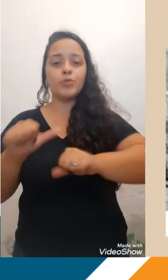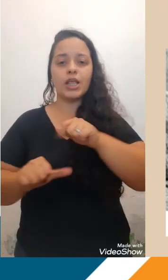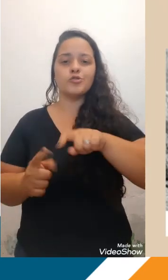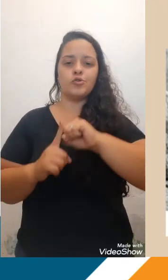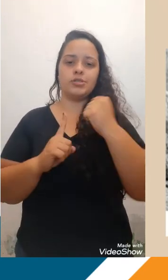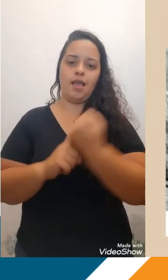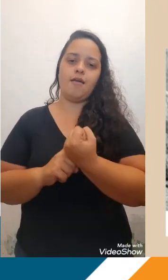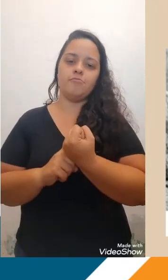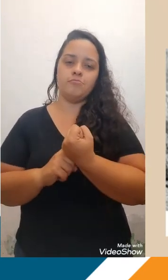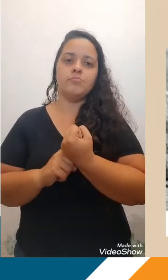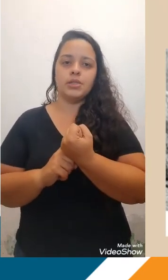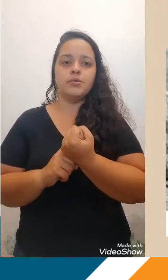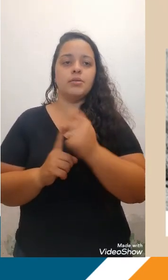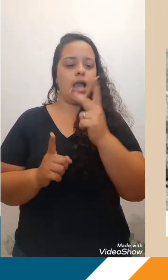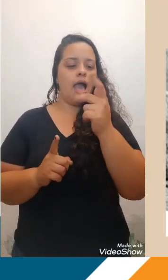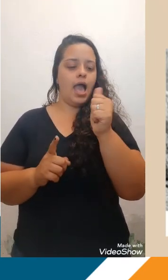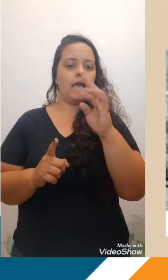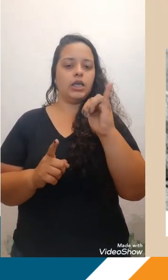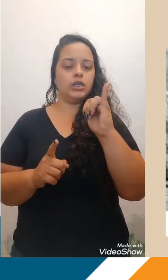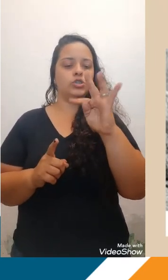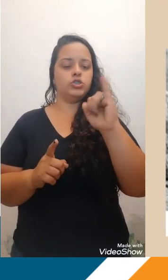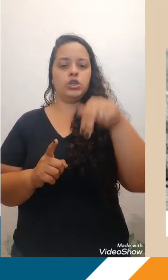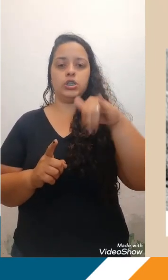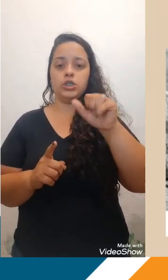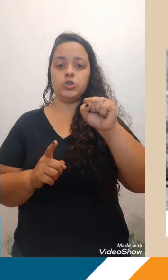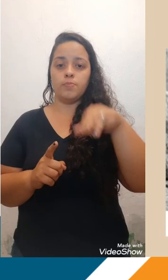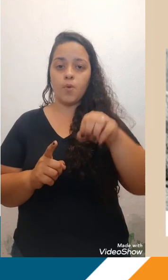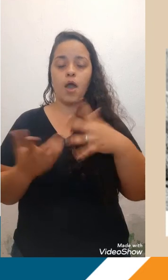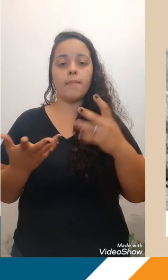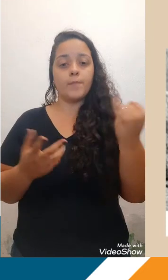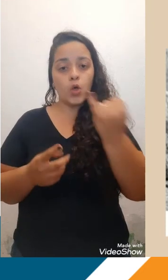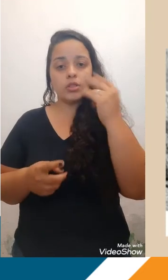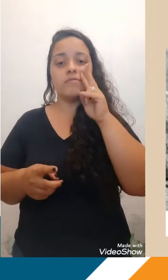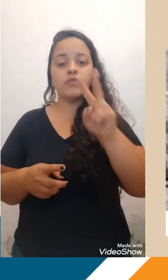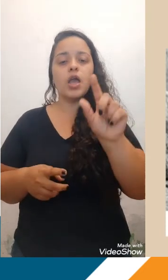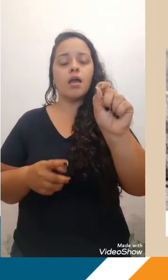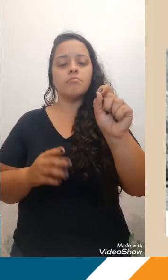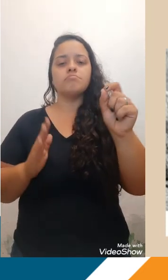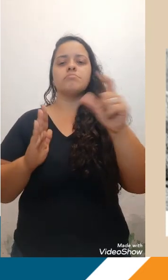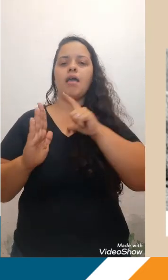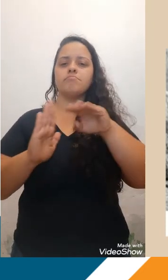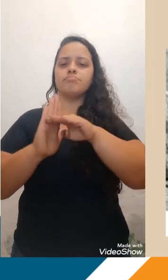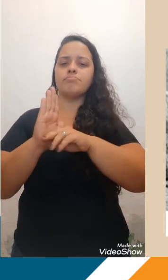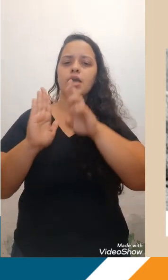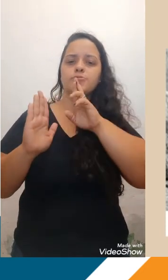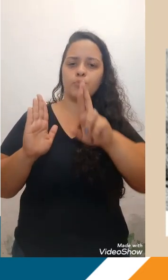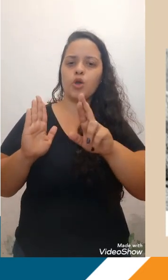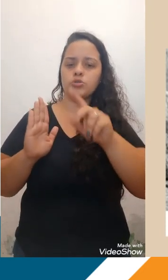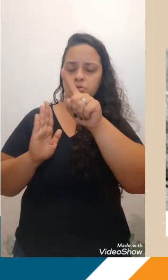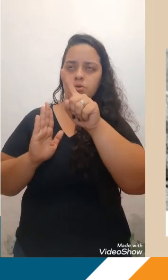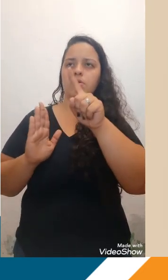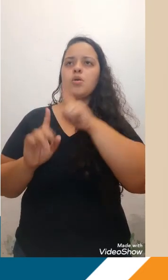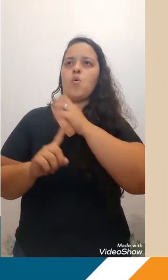no Haiti, o que nós chamamos de haitianismo. Contudo, é importante dar uma olhada no gabarito disponibilizado pelo vestibular